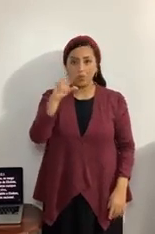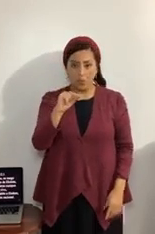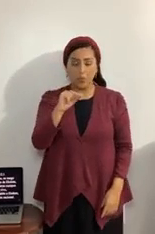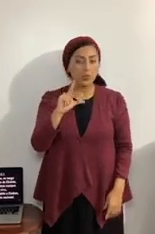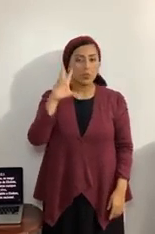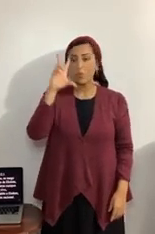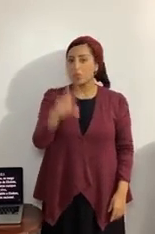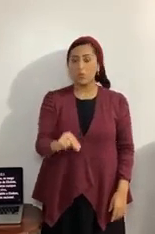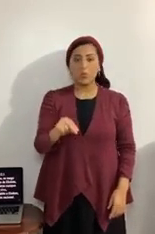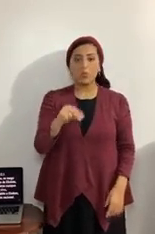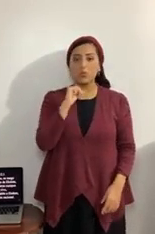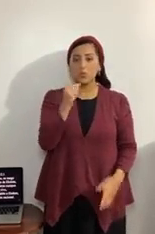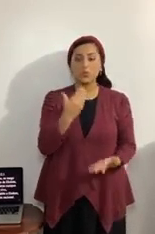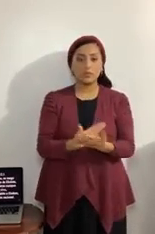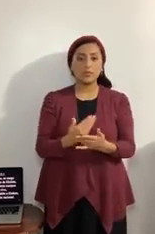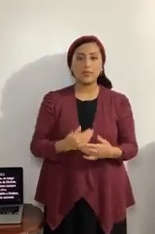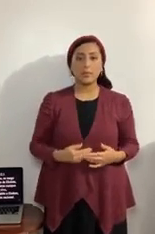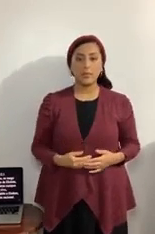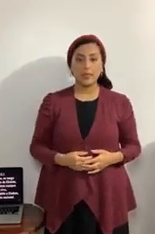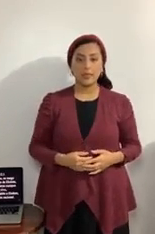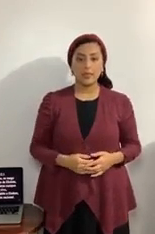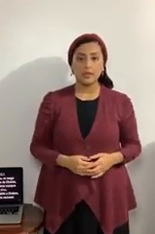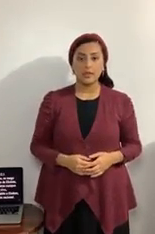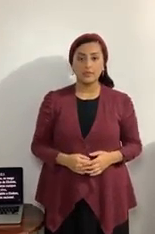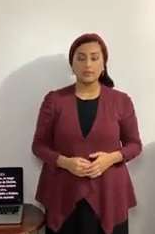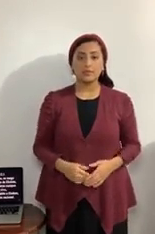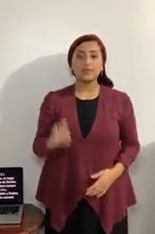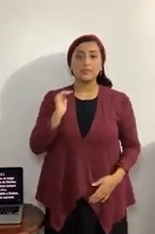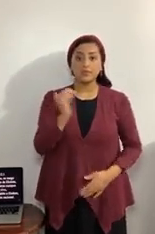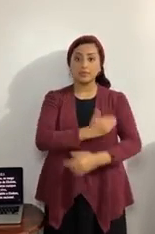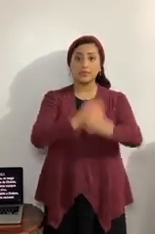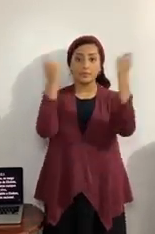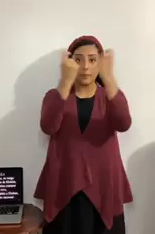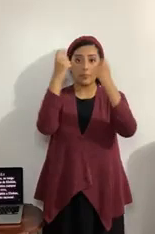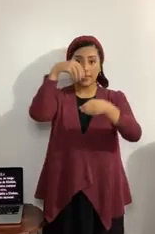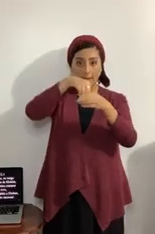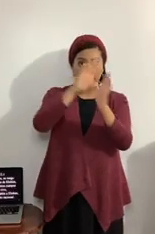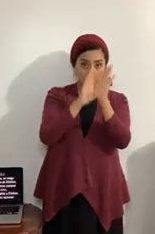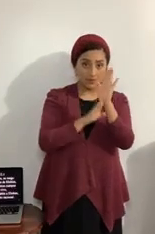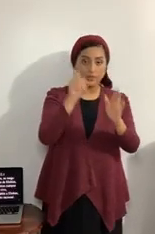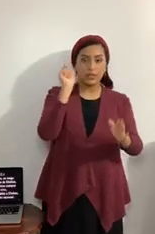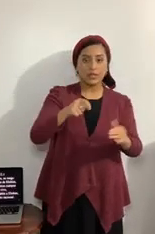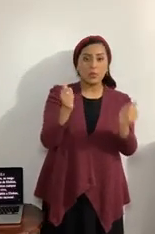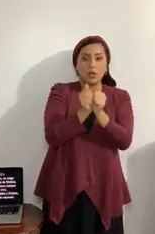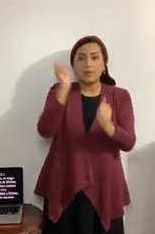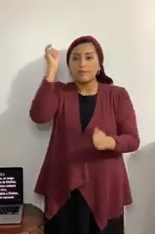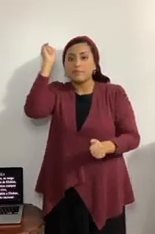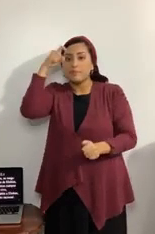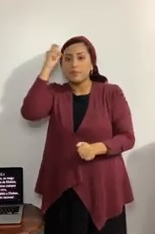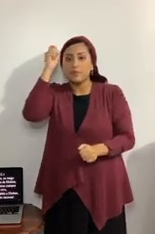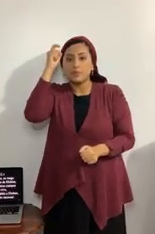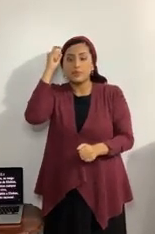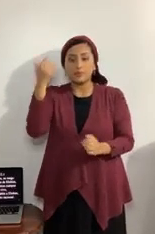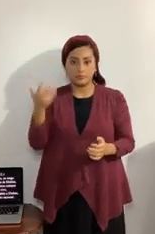no es un culto racional. Nuestro culto, dice la Taná, que debe ser un culto razonado. Entonces el